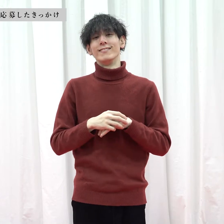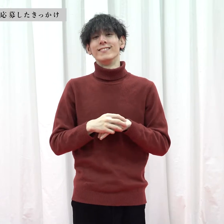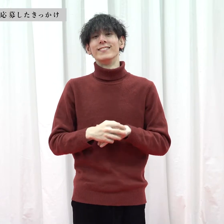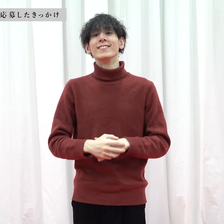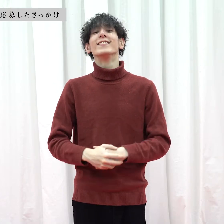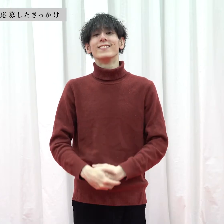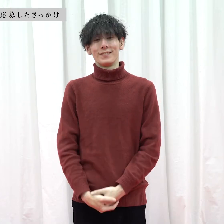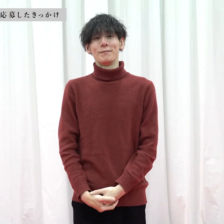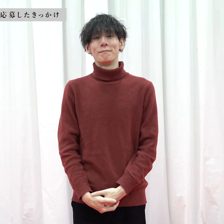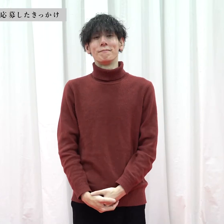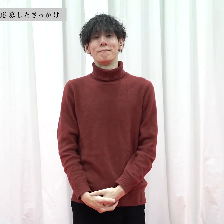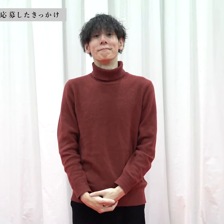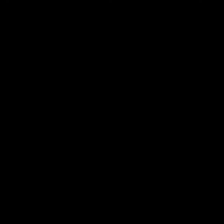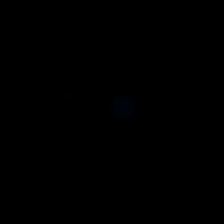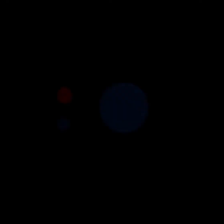ました。